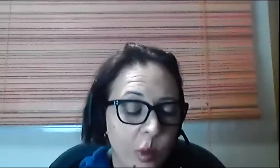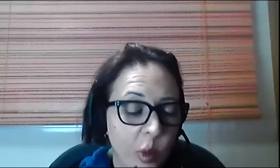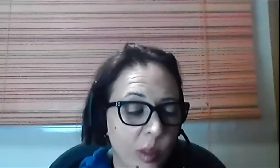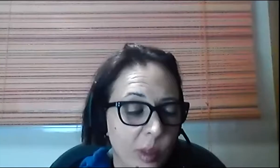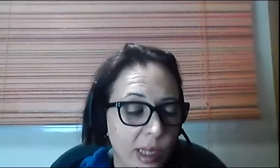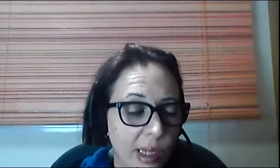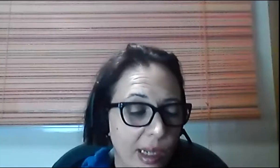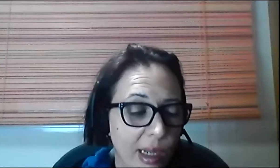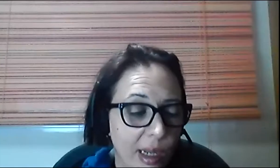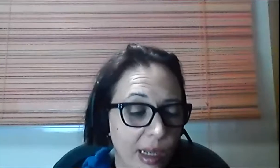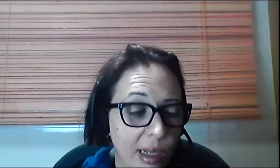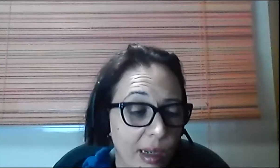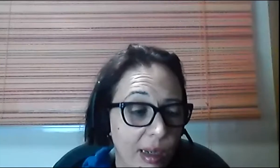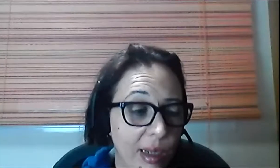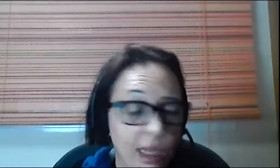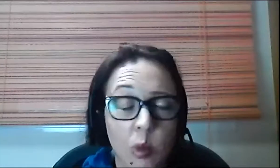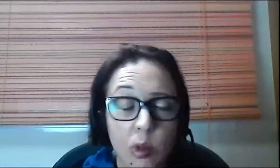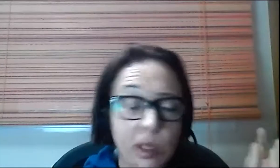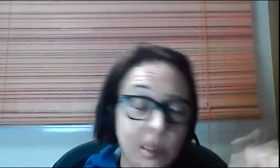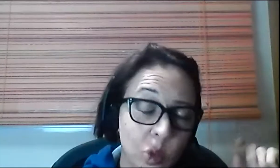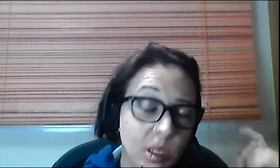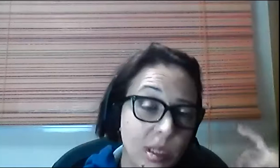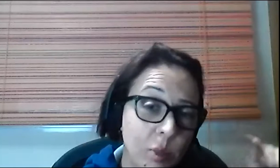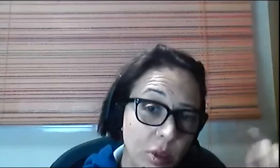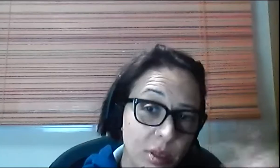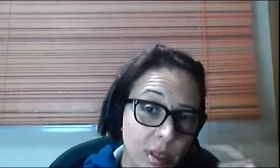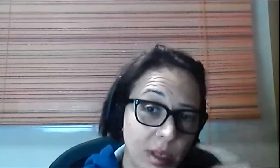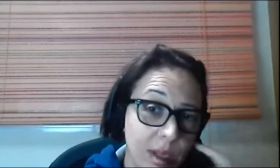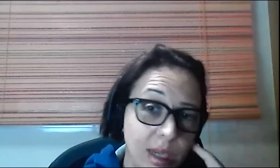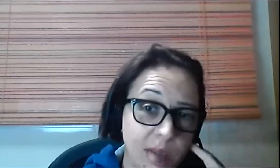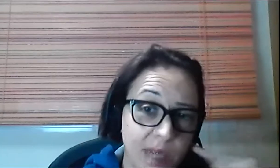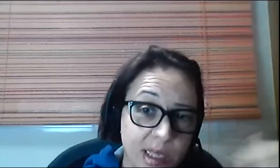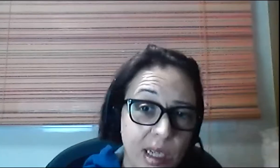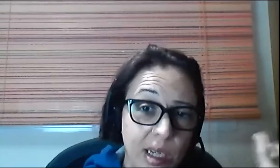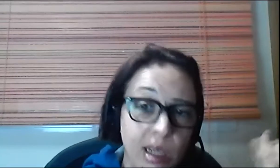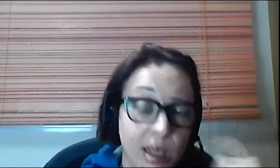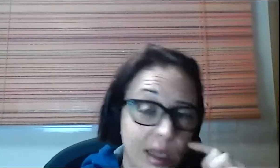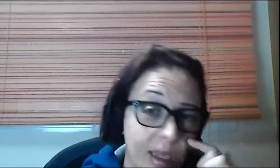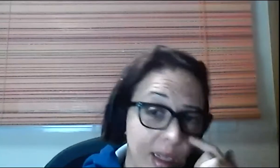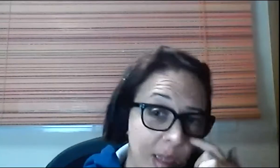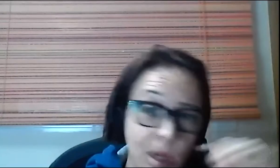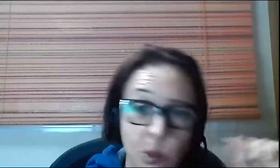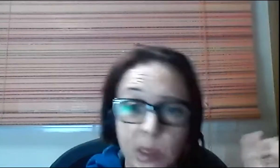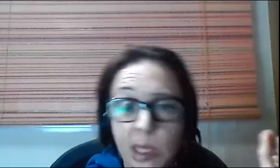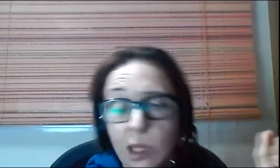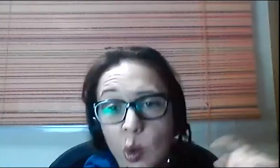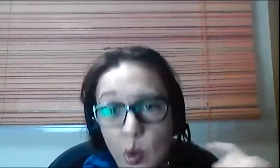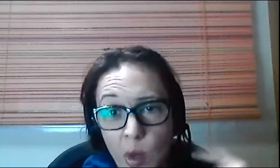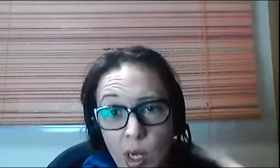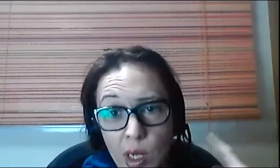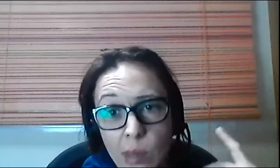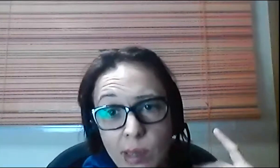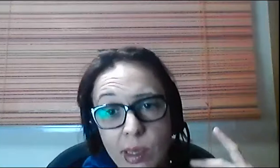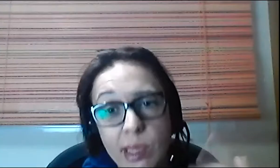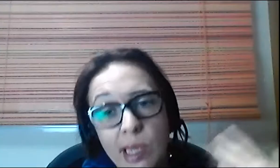muy curioso porque en las conclusiones de muchos artículos la frase era que por la muestra el estudio no